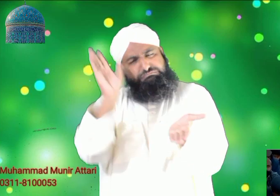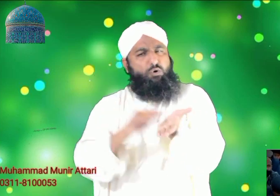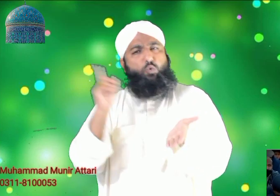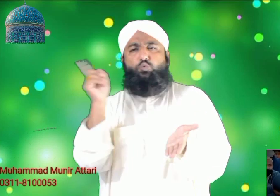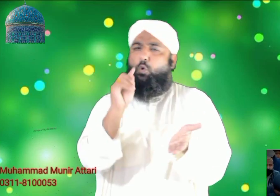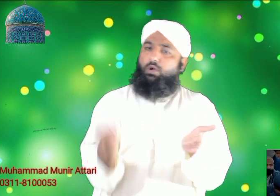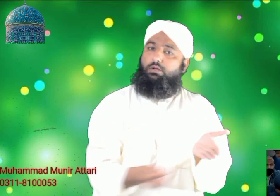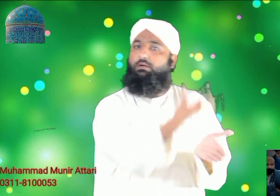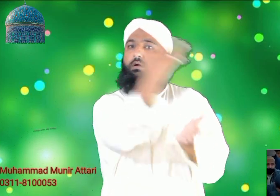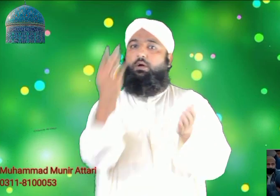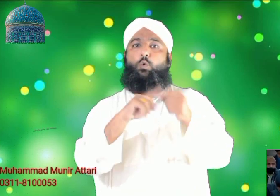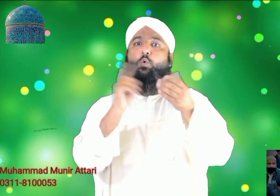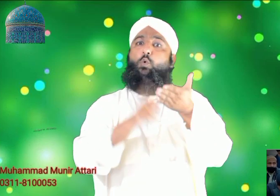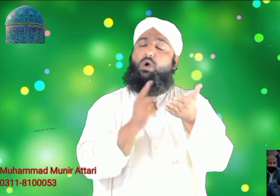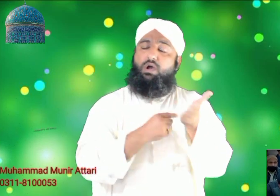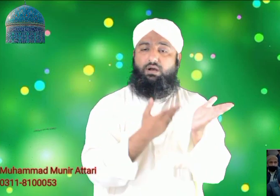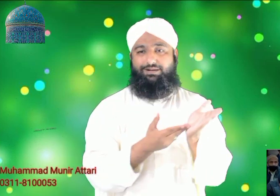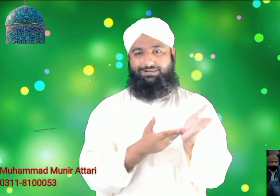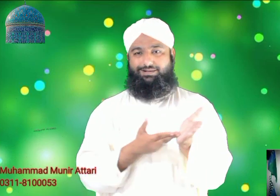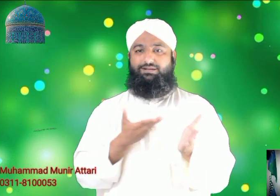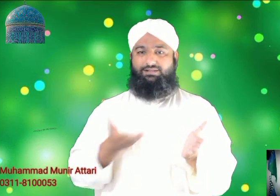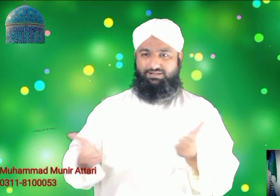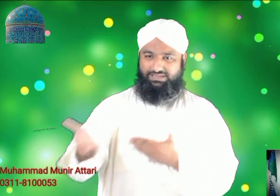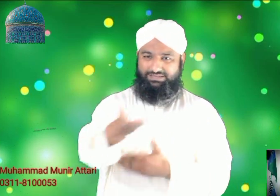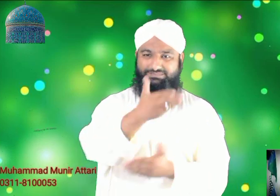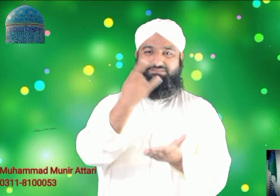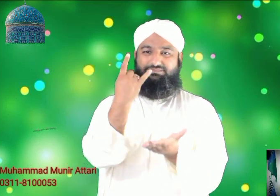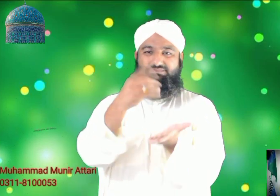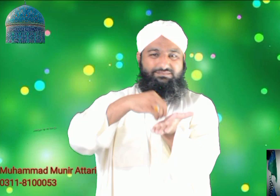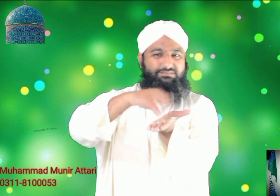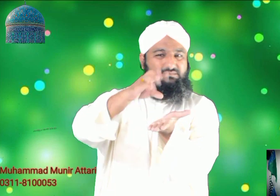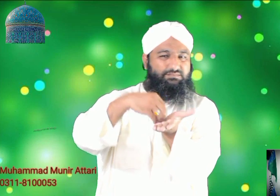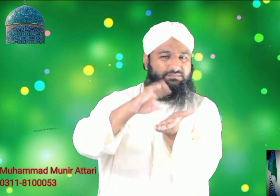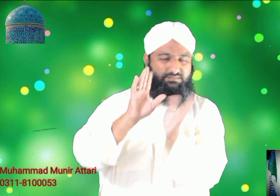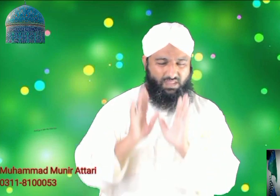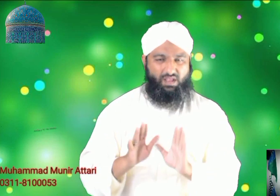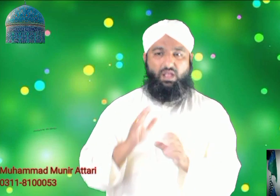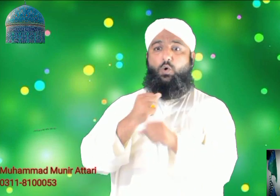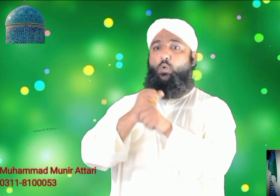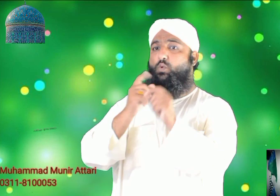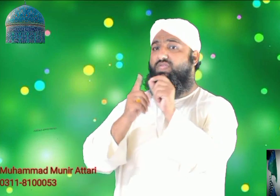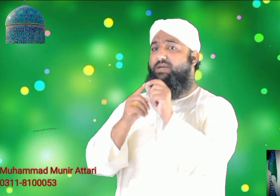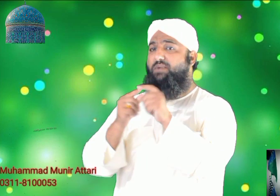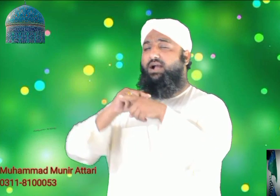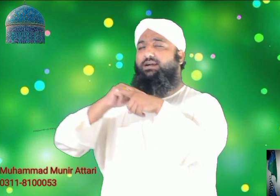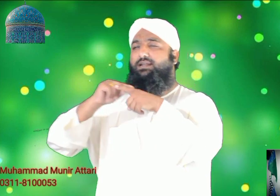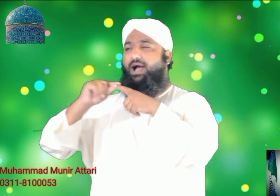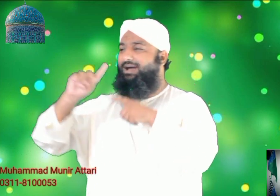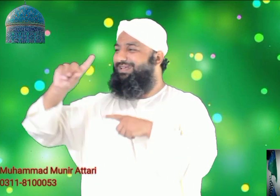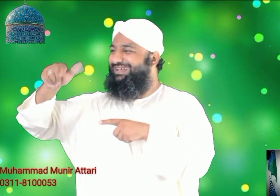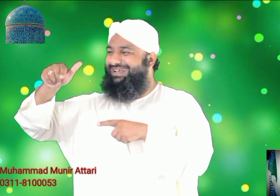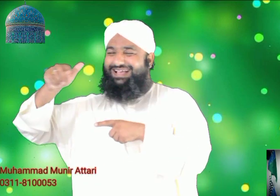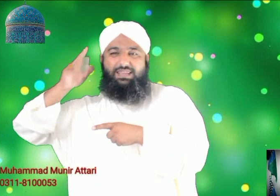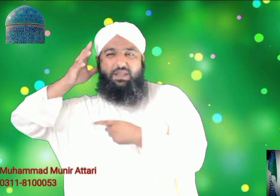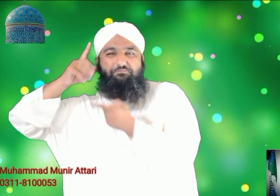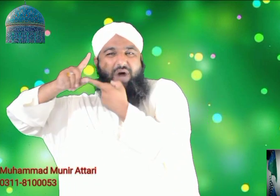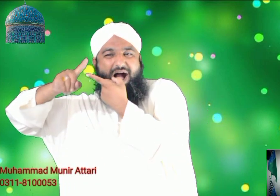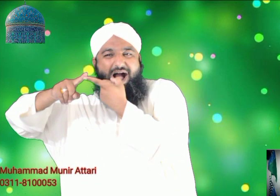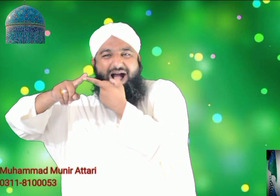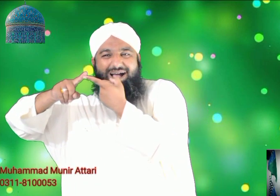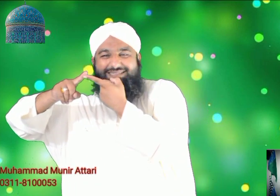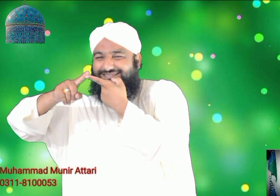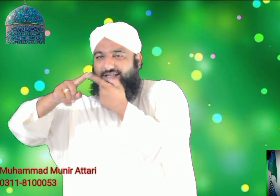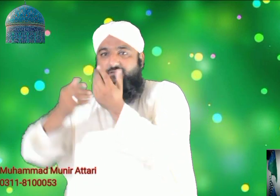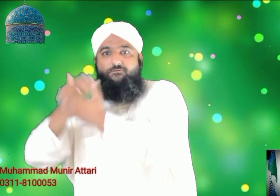منانے والوں، 11ویں منانے والوں، میرے غوث عشاء کے وضو سے فجر کی نماز پڑھے، اور قادری کہلانے والا نہ عشاء پڑھے نہ فجر